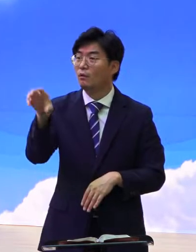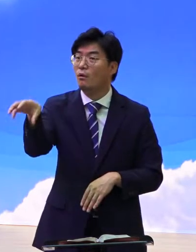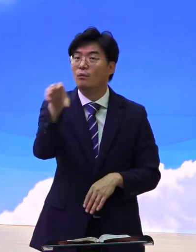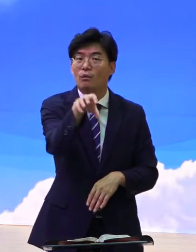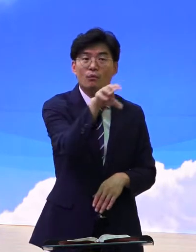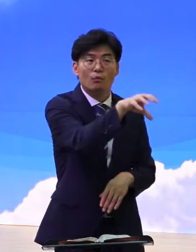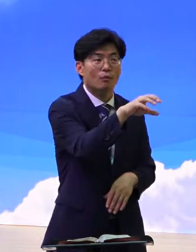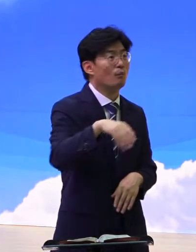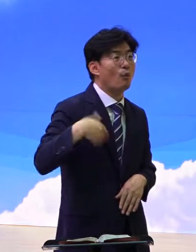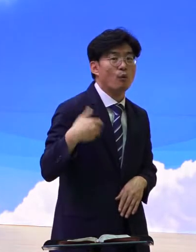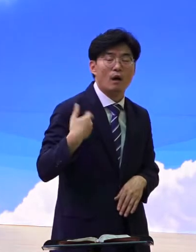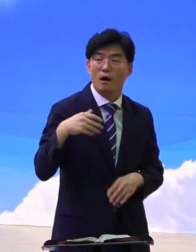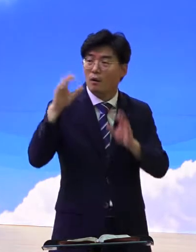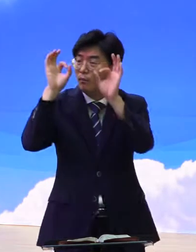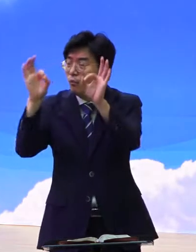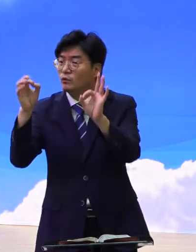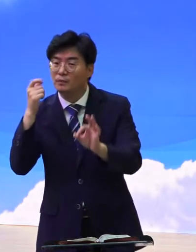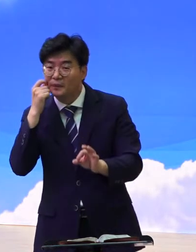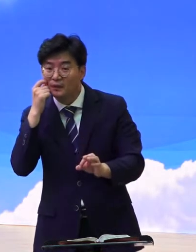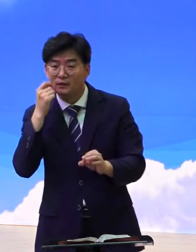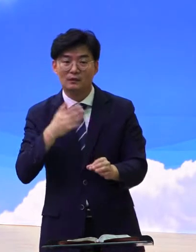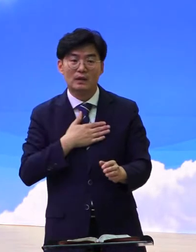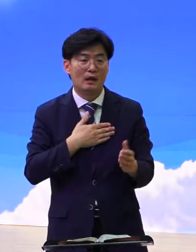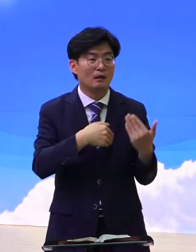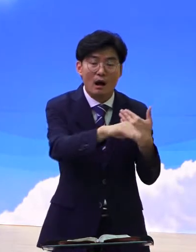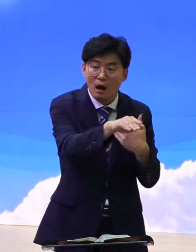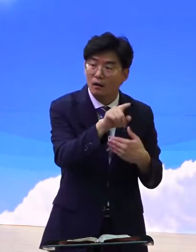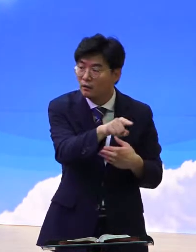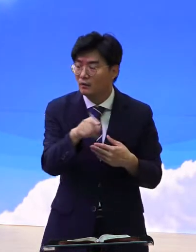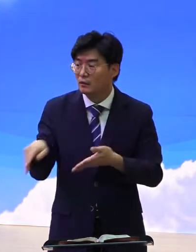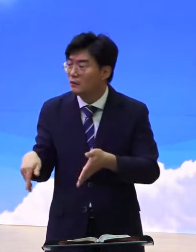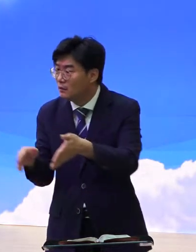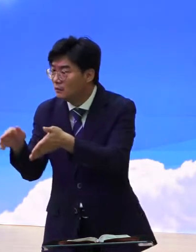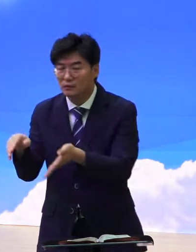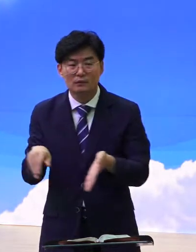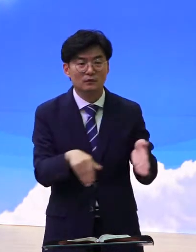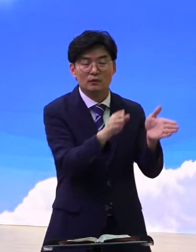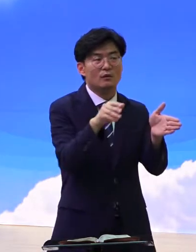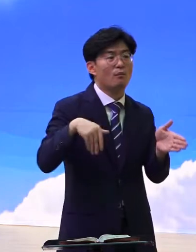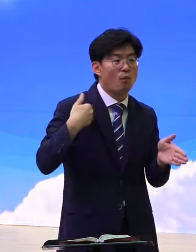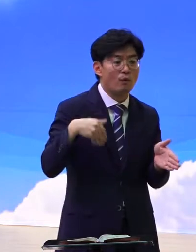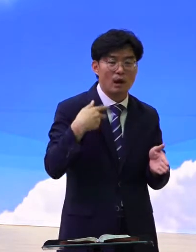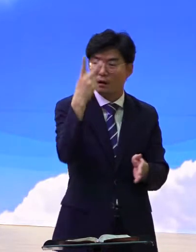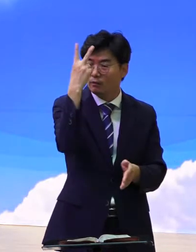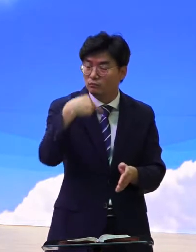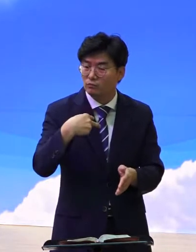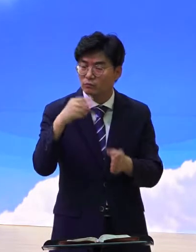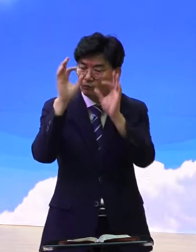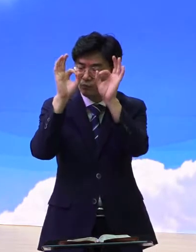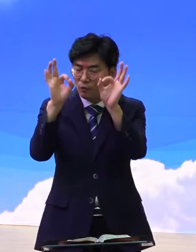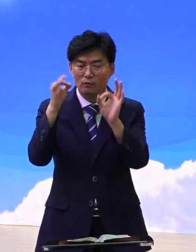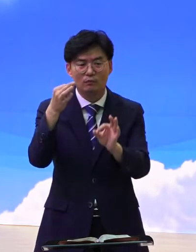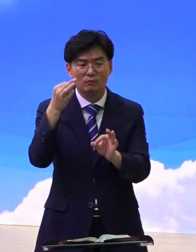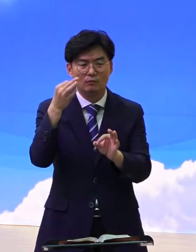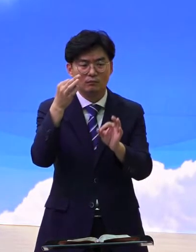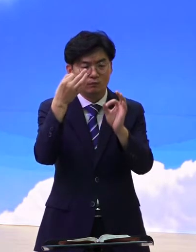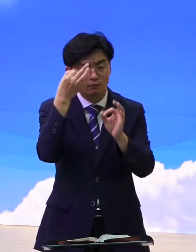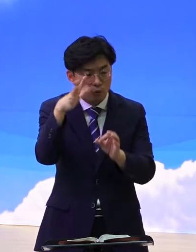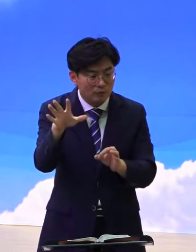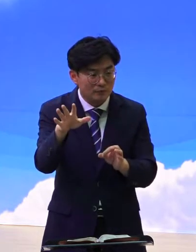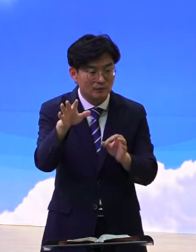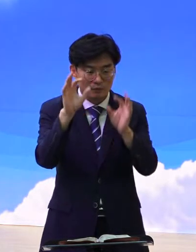보이지 않지만, 볼 수 없지만 그래도 하나님 말씀에 순종하면서 가는 것, 그것이